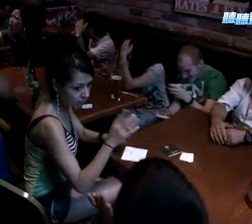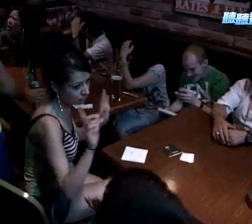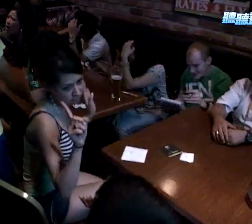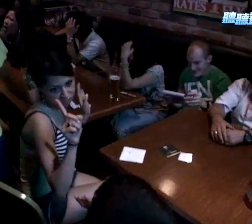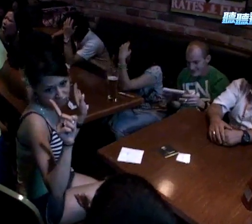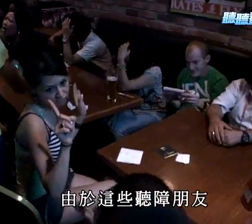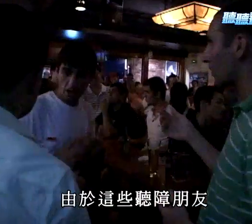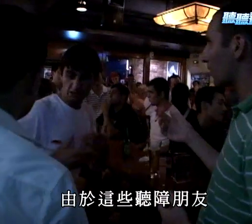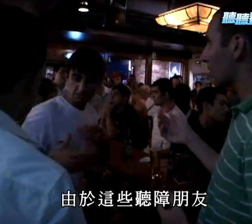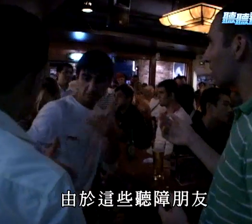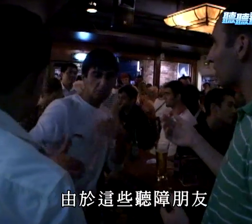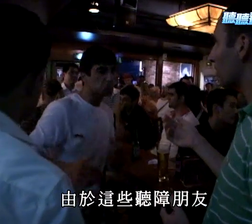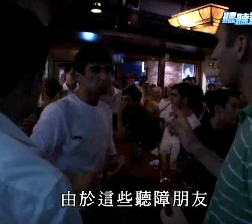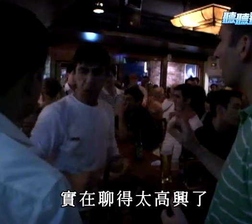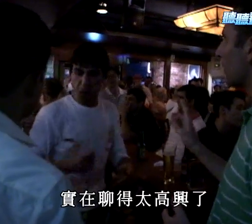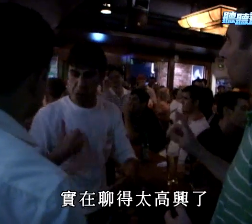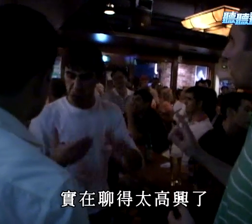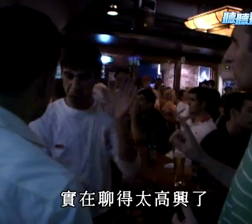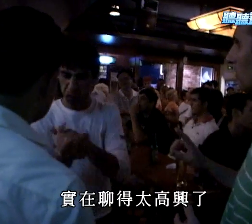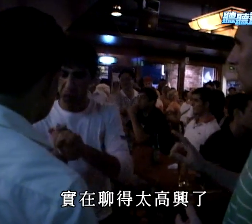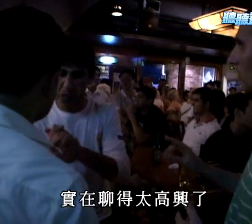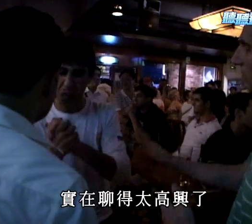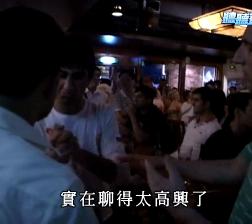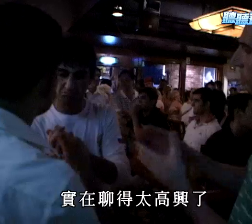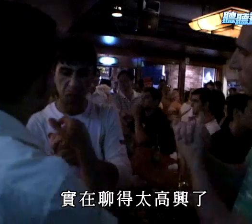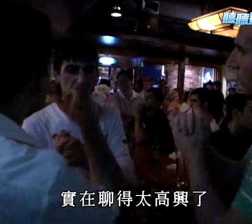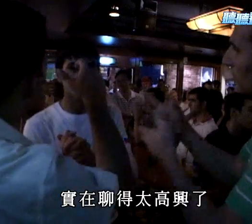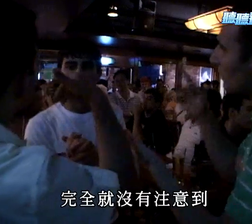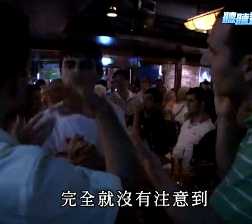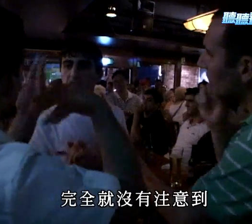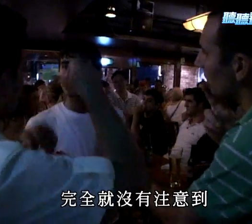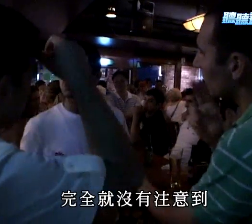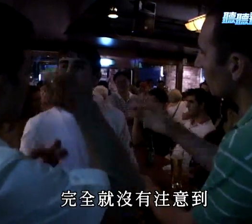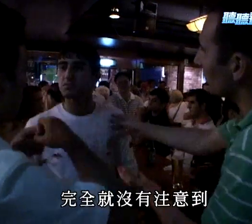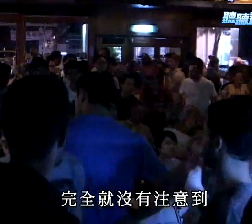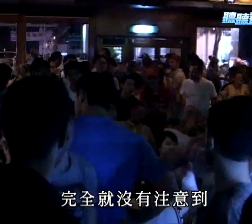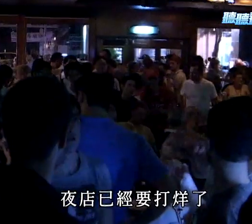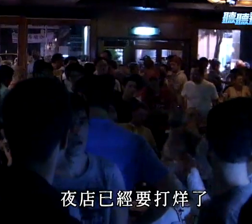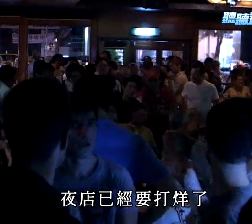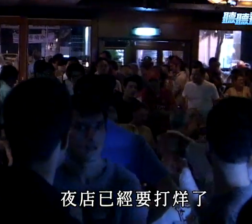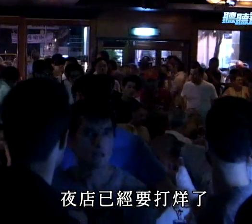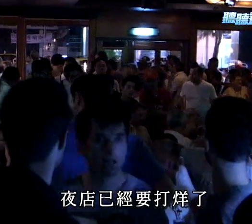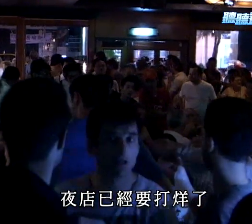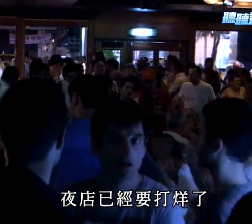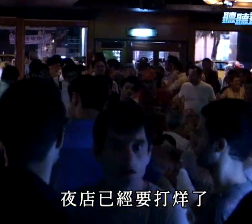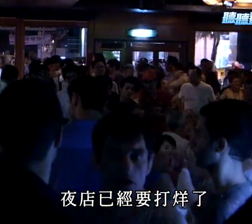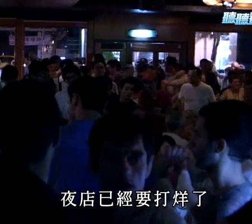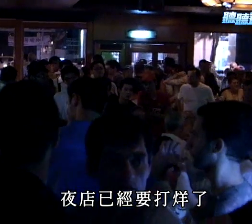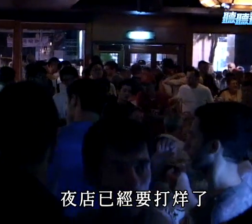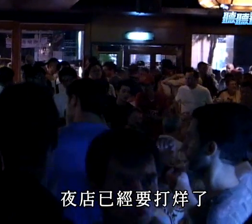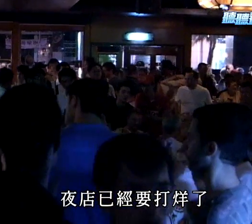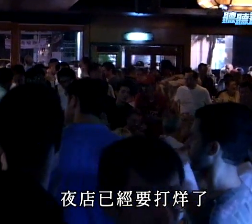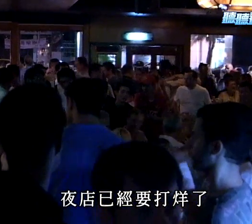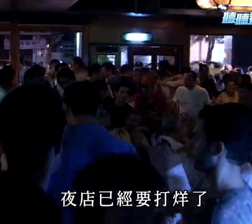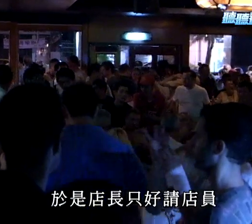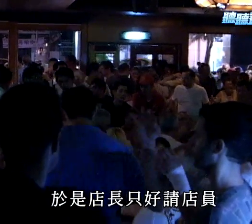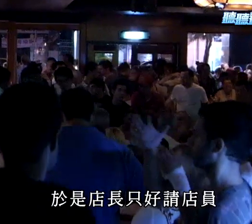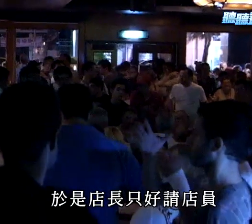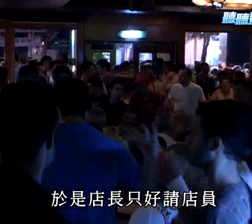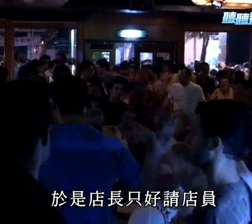由于这些听障朋友实在聊得太高兴了，完全就没有注意到夜店已经要打烊了，于是店长只好